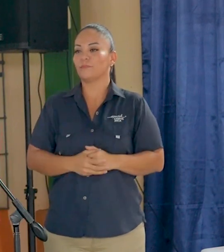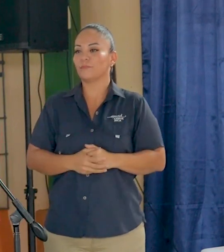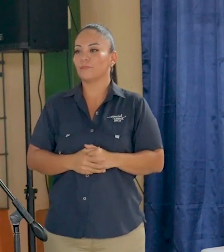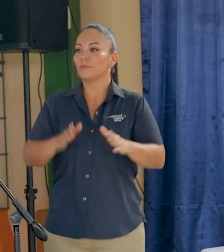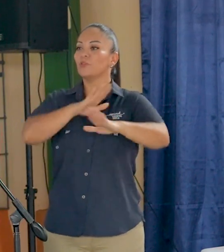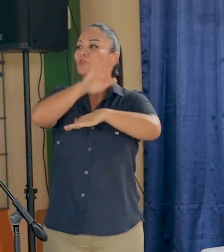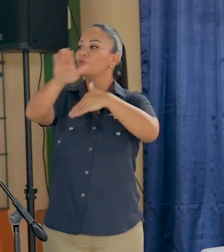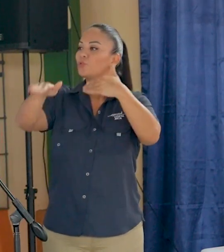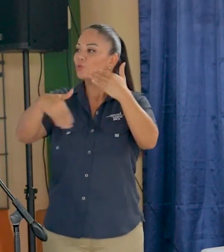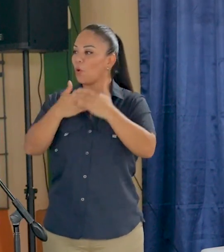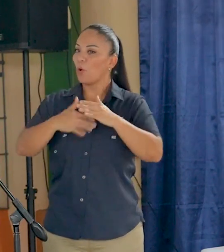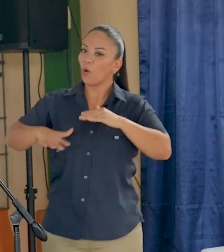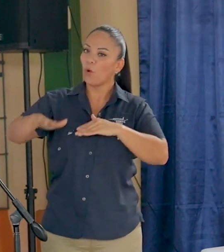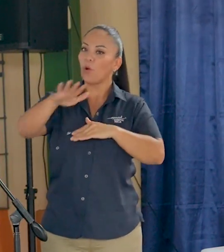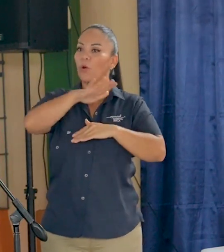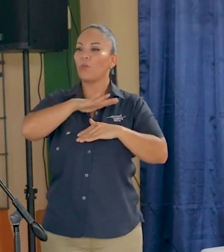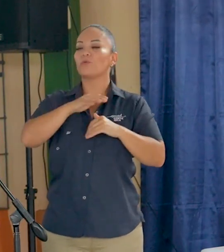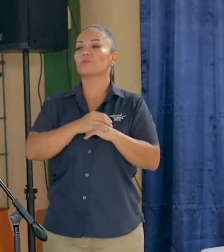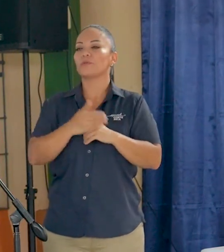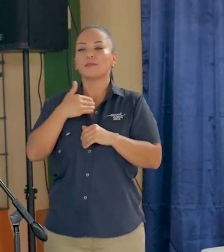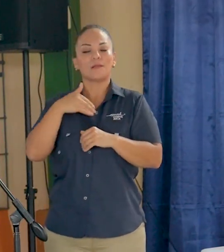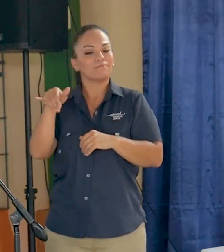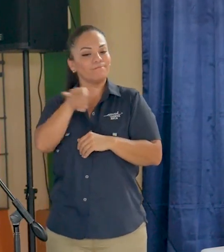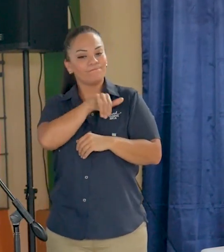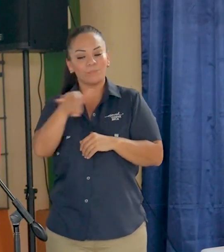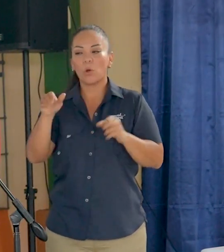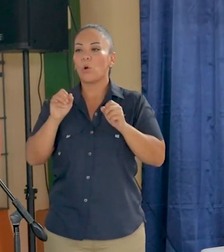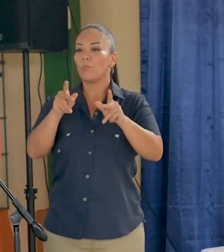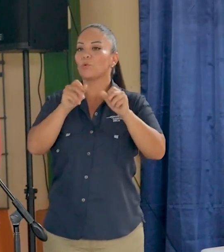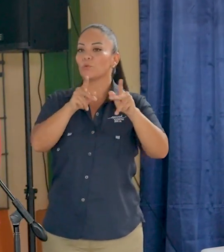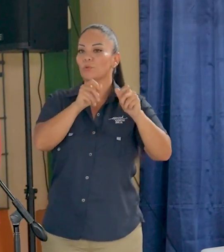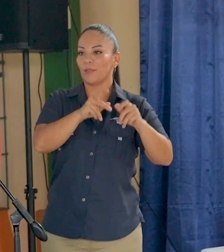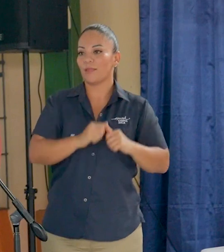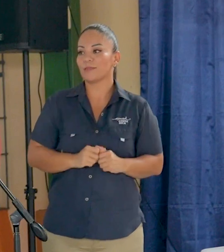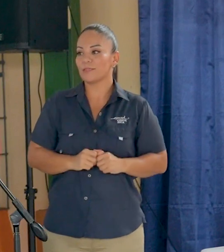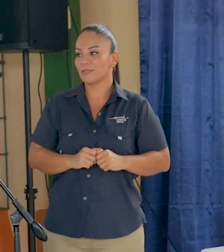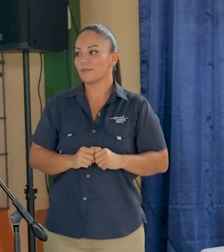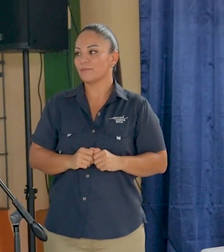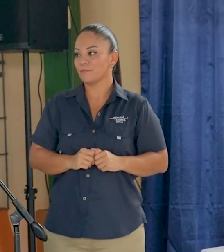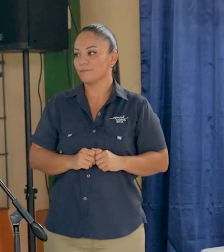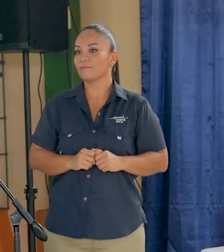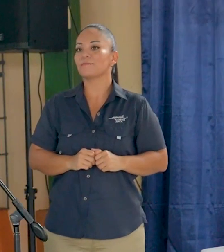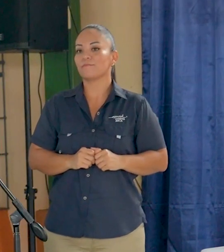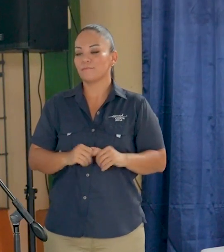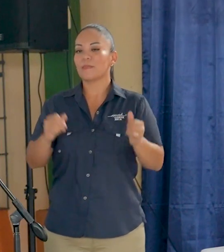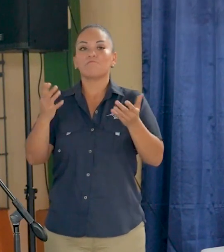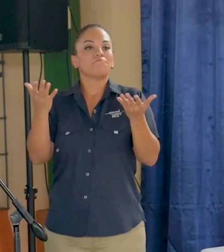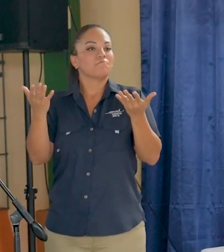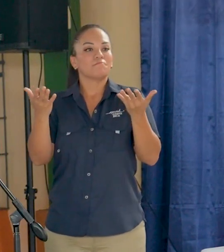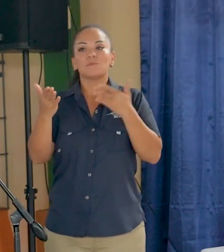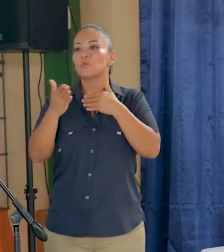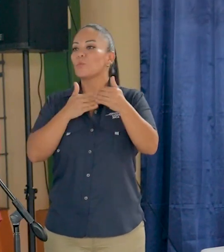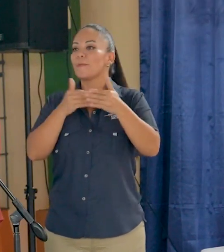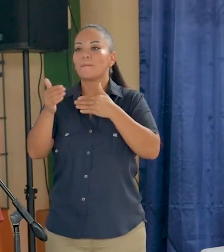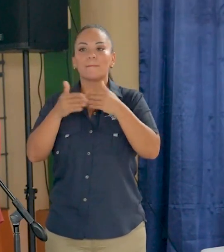donde todos tengamos las mismas oportunidades independientemente